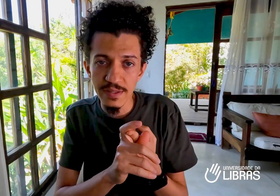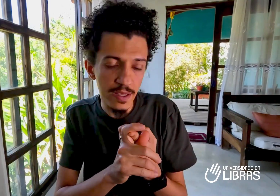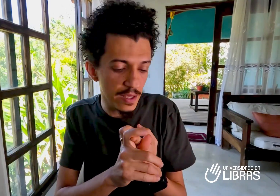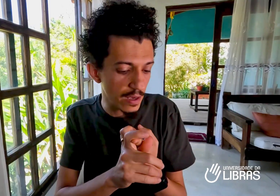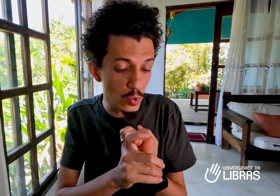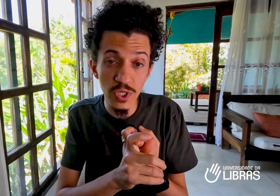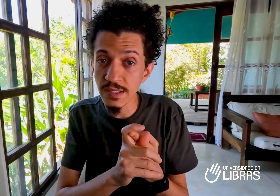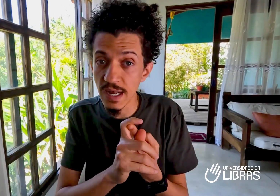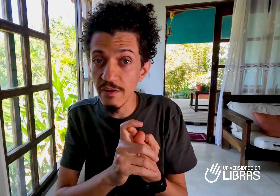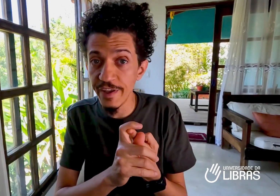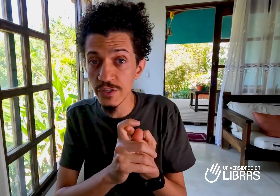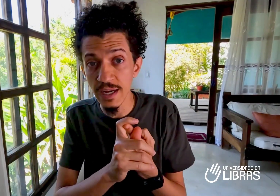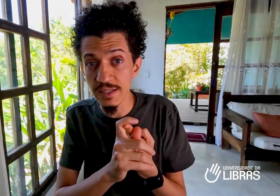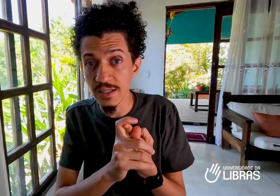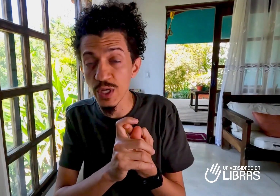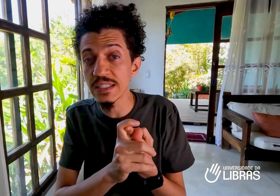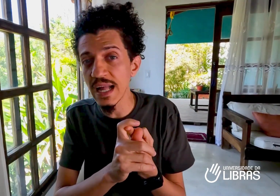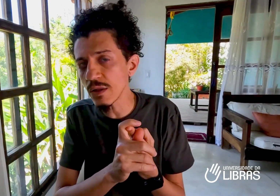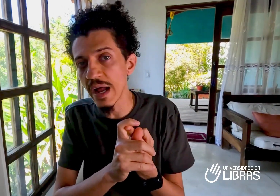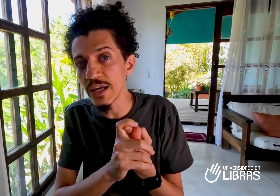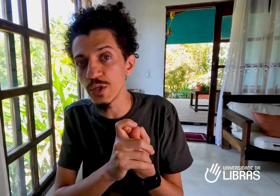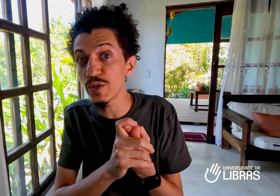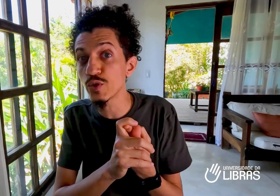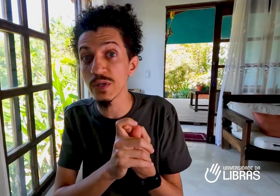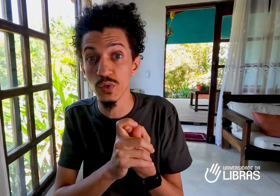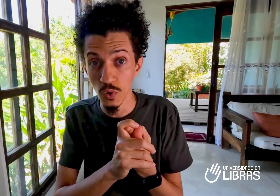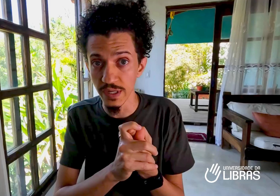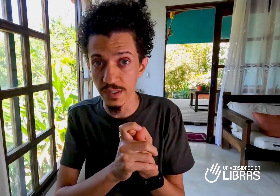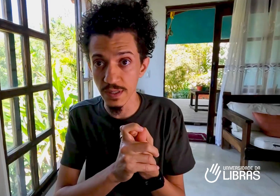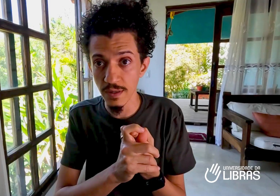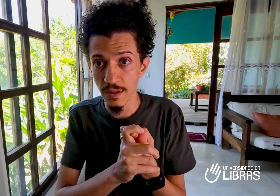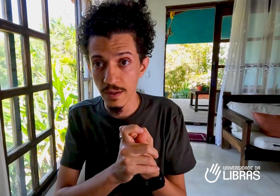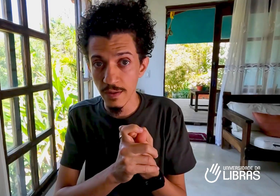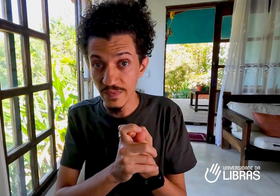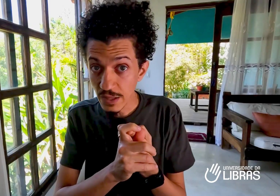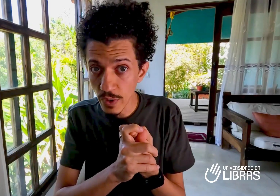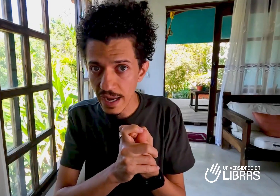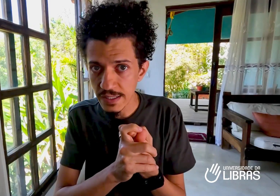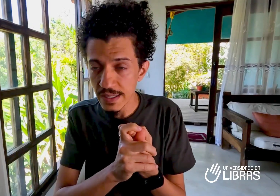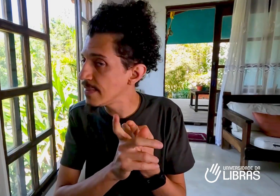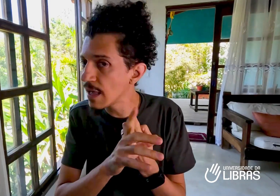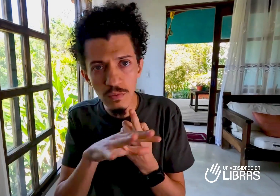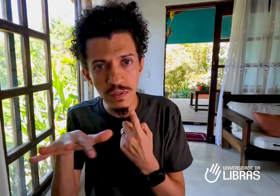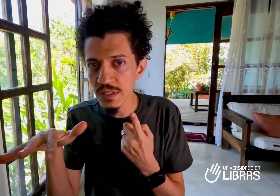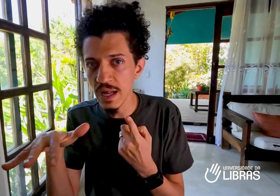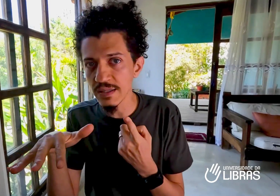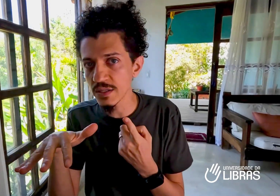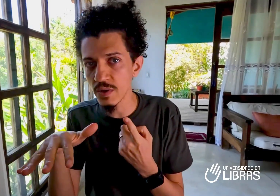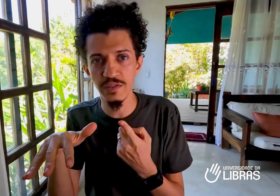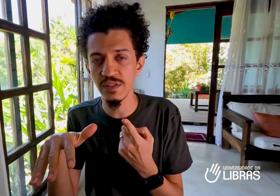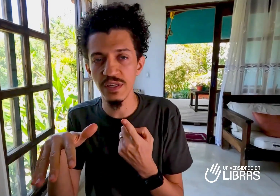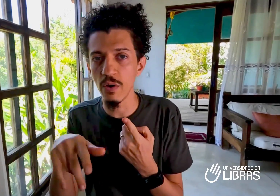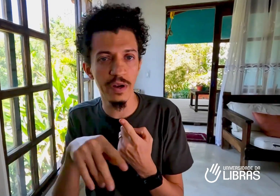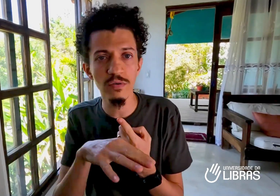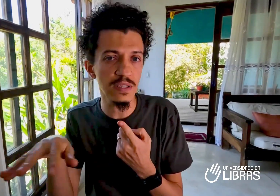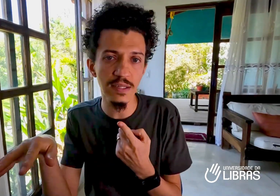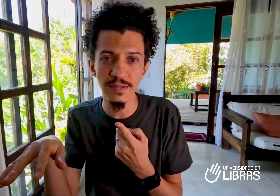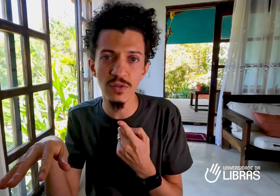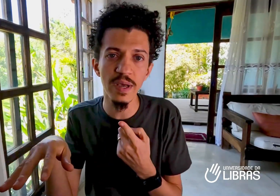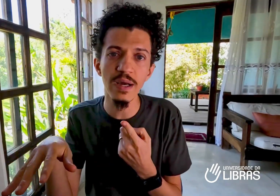que utilizar vídeos sinalizações naturais de pessoas surdas. Naturais, não sinalização artificial, não sinalização